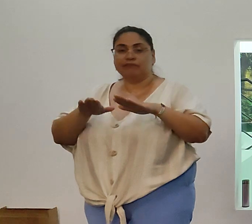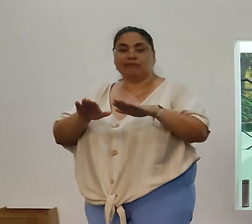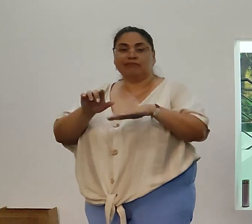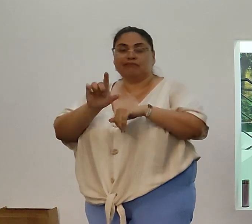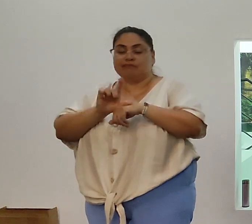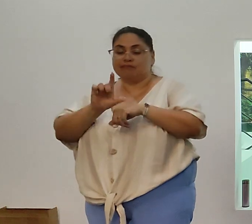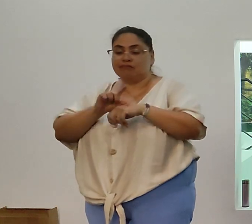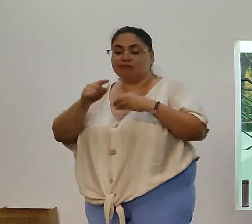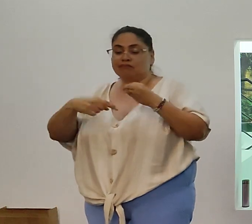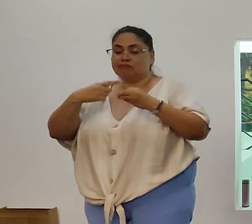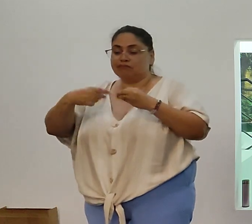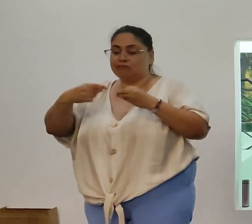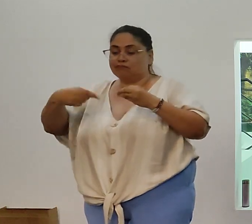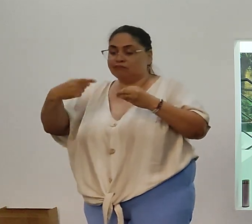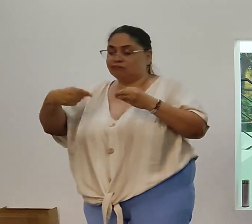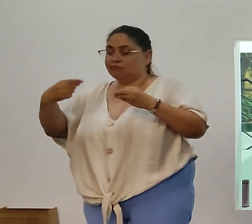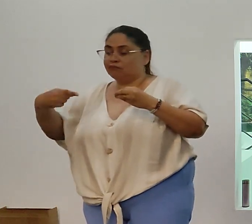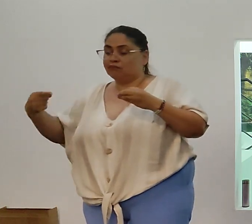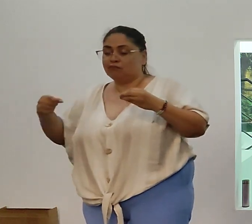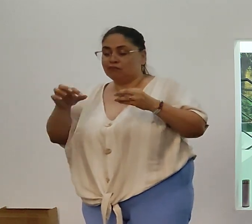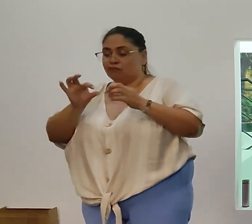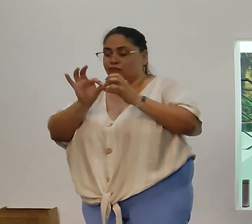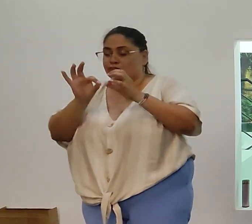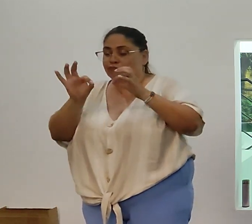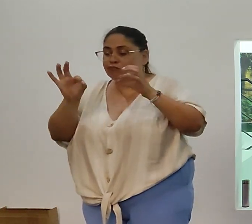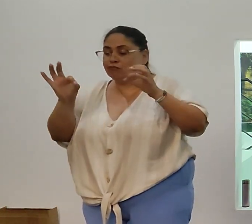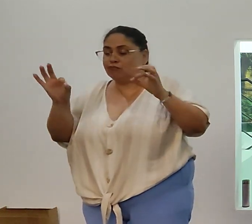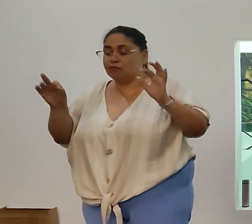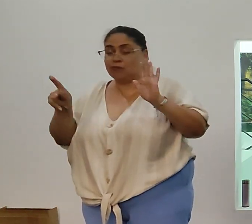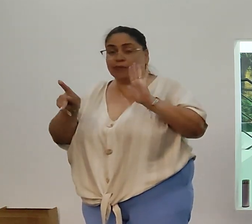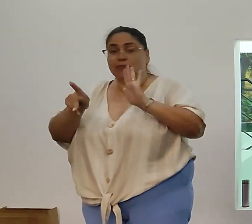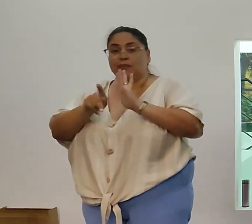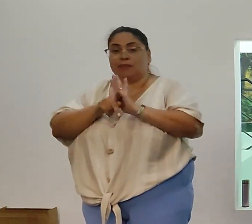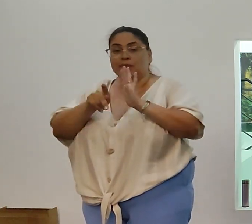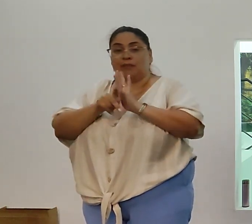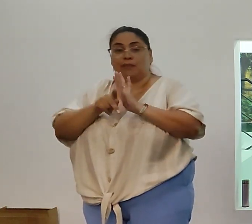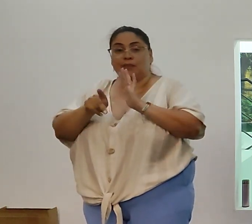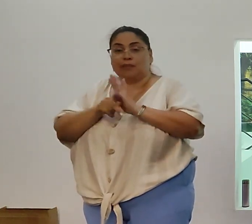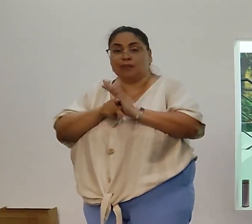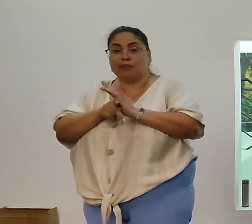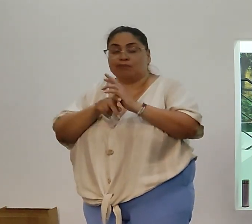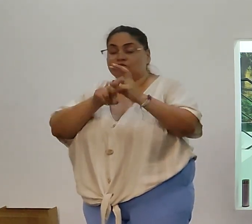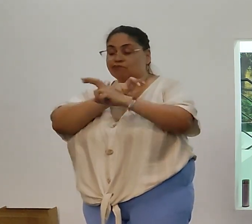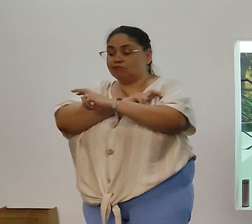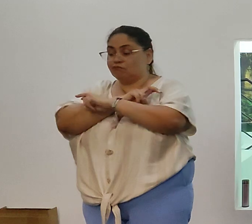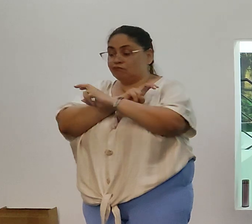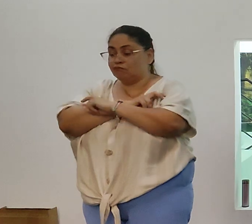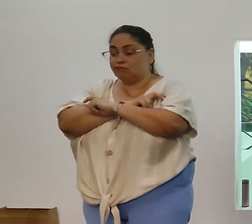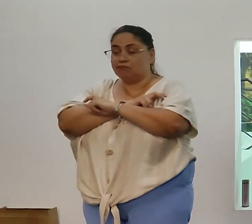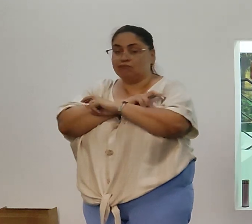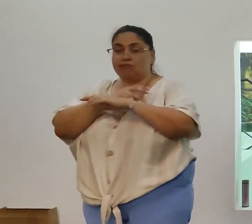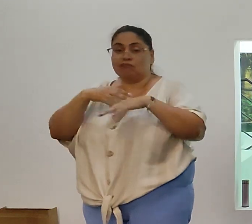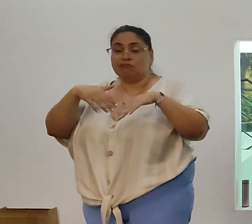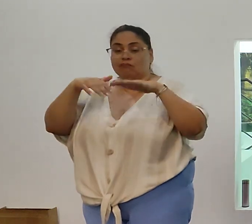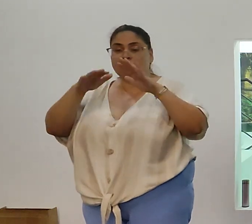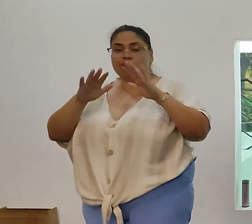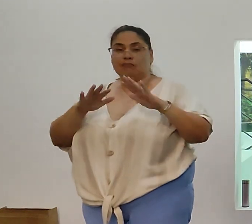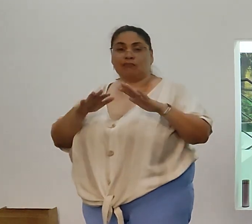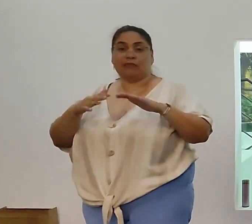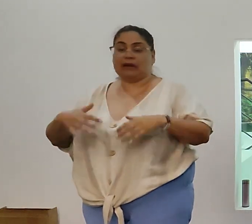Provavelmente o linho fino usado na época era o linho fino egípcio. Leve, confortável e também muito